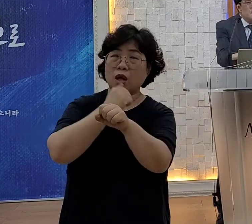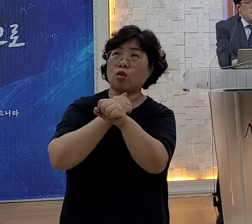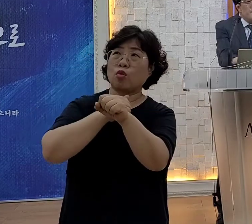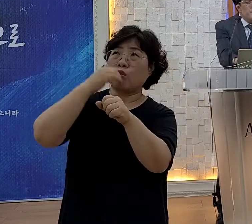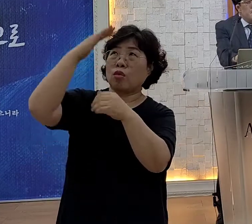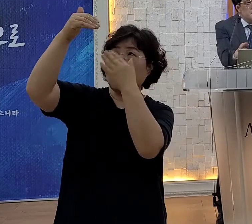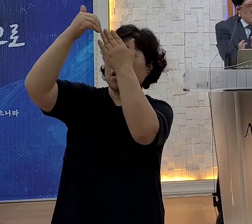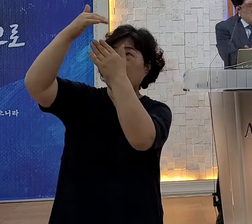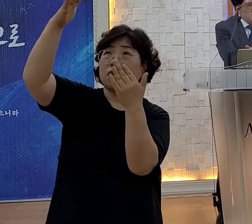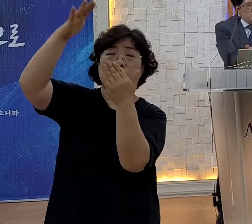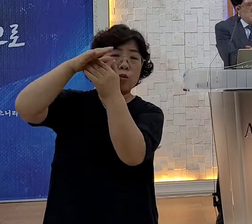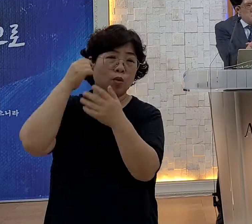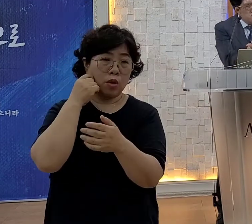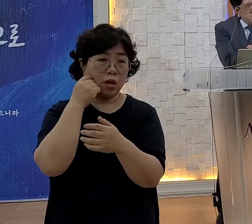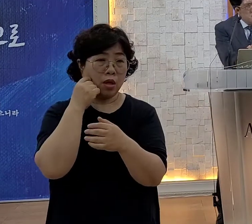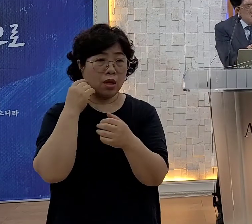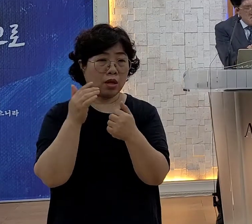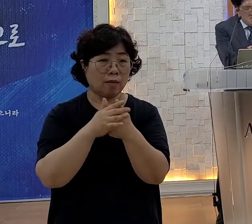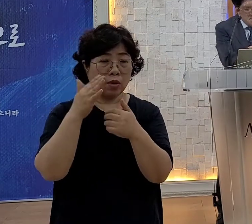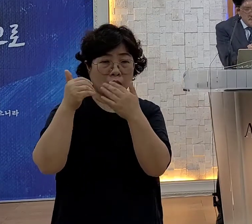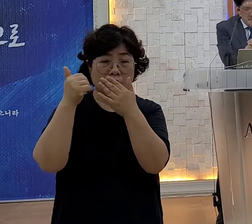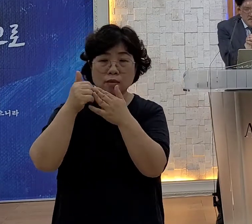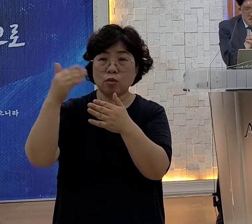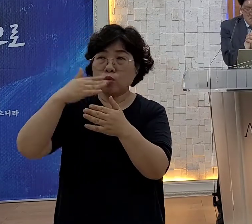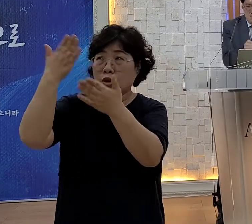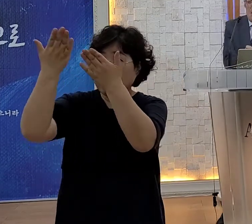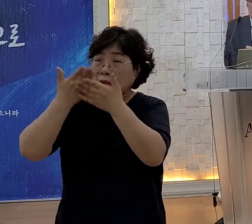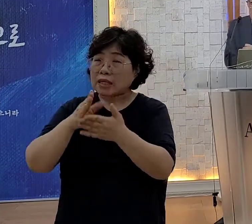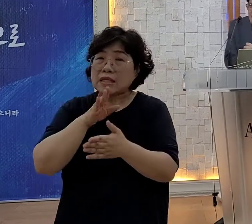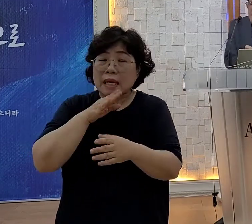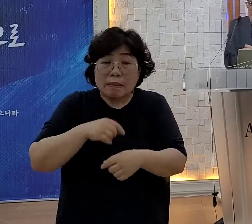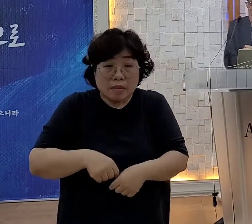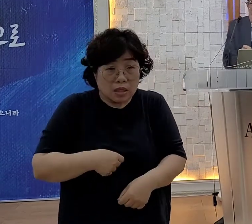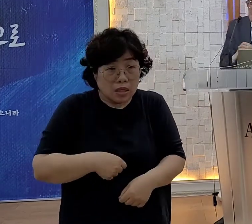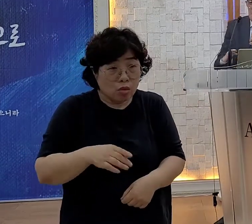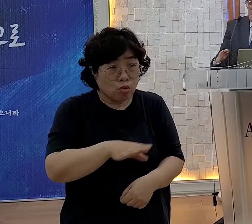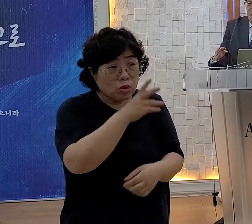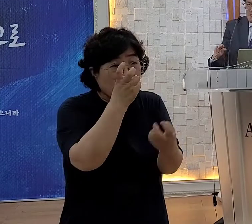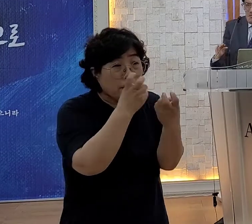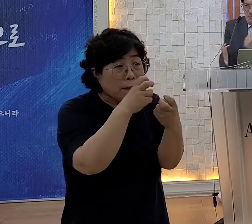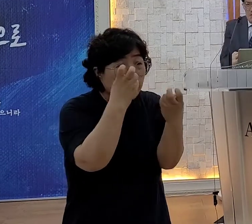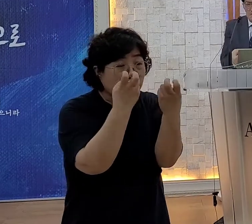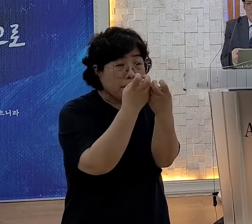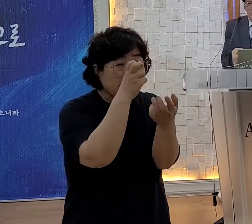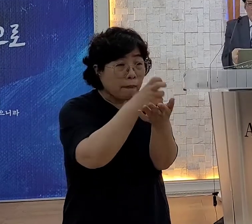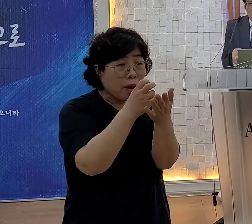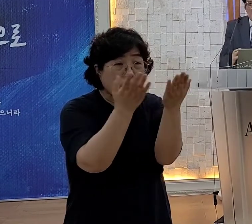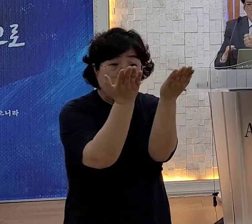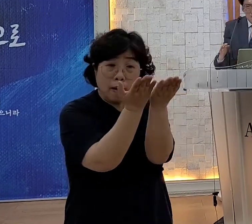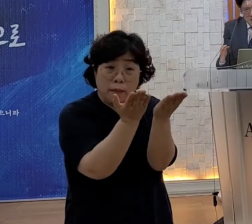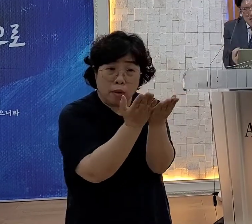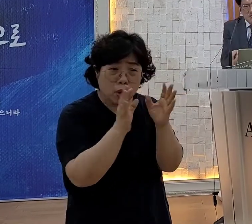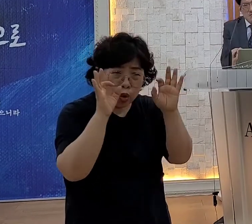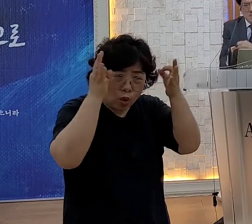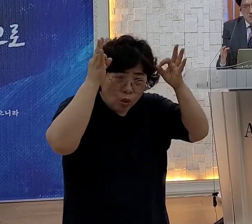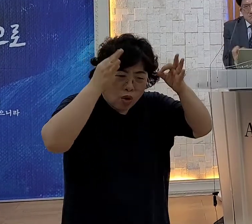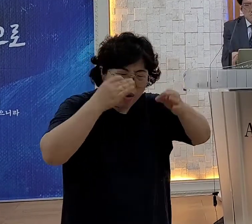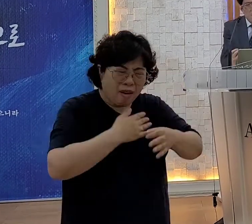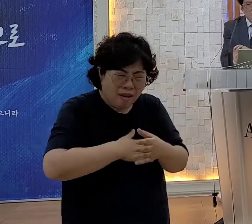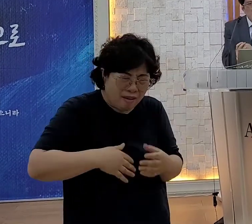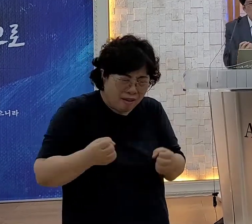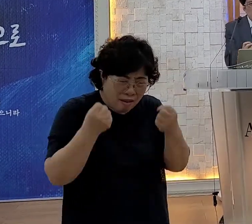내려온 참된 의, 이 구원은요, 우리의 율법과 우리의 어떤 노력과 우리의 어떤